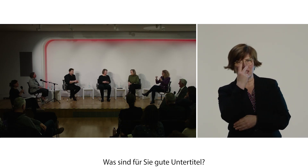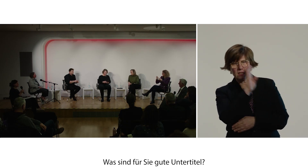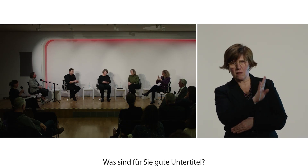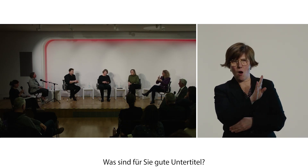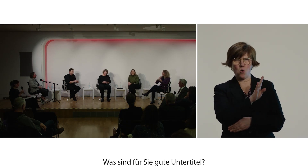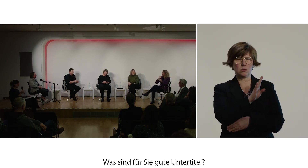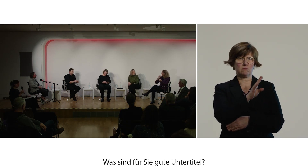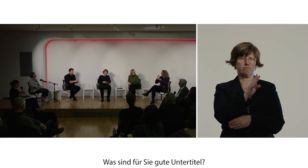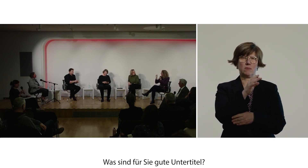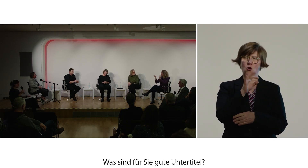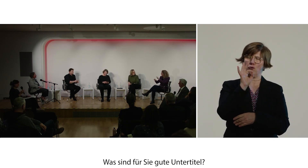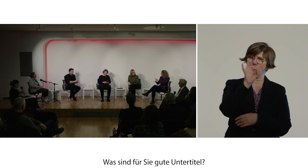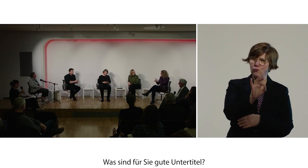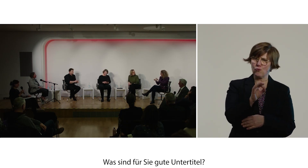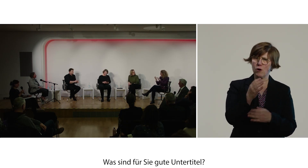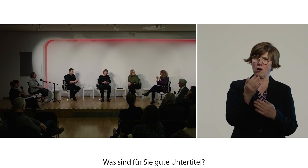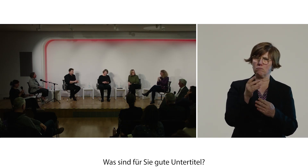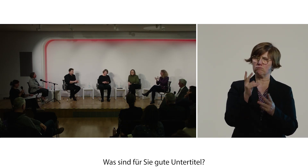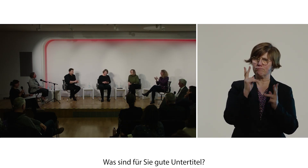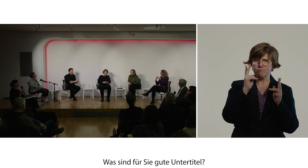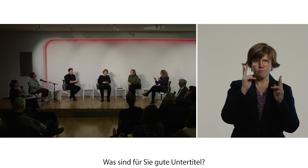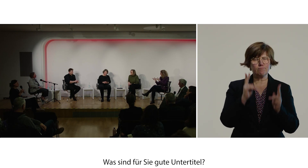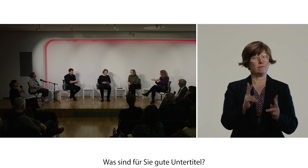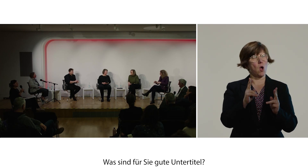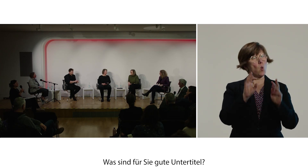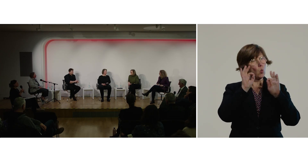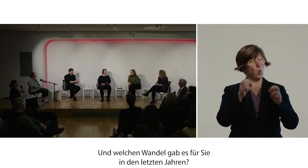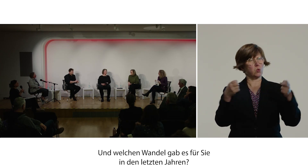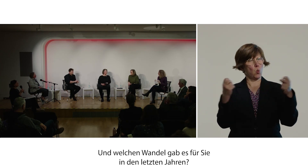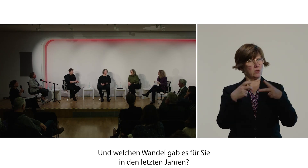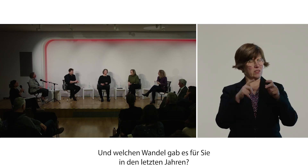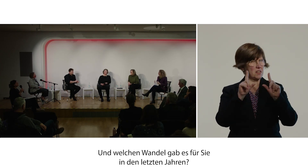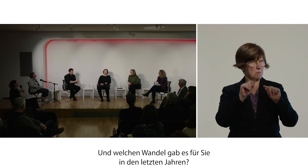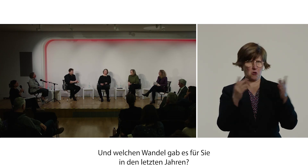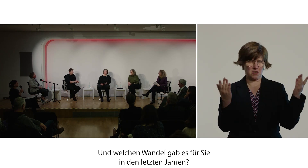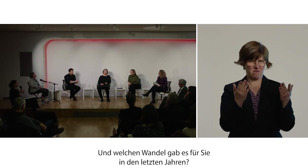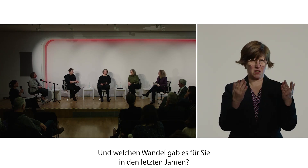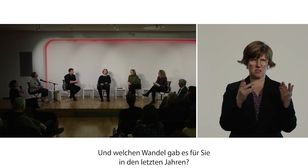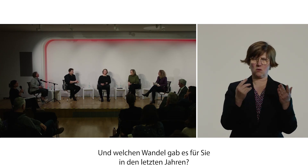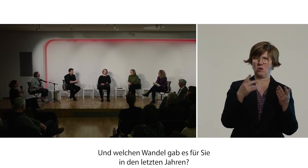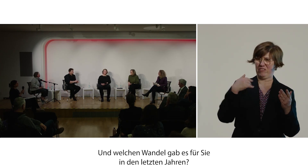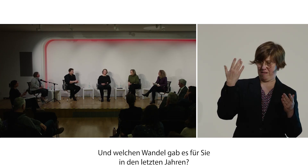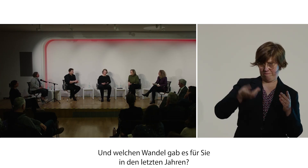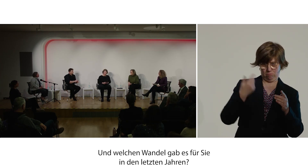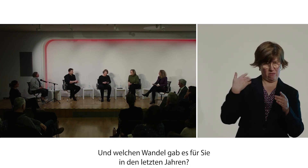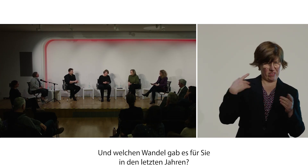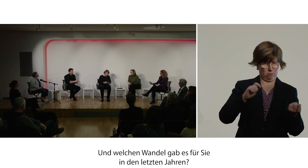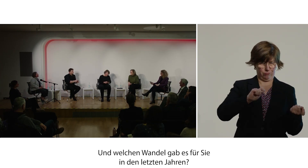Was sind für Sie gute Untertitel und welchen Wandel gab es für Sie in den letzten Jahren?